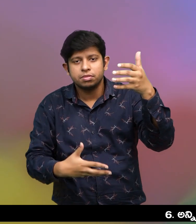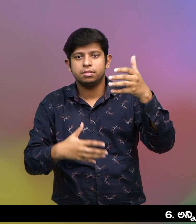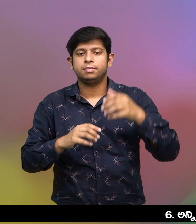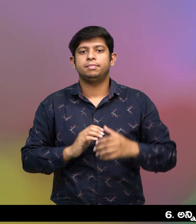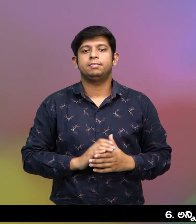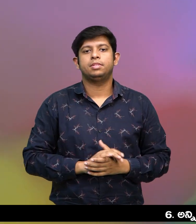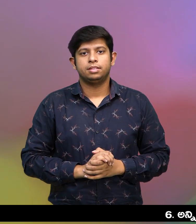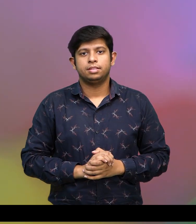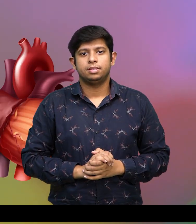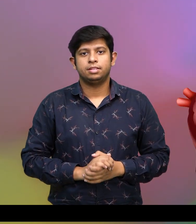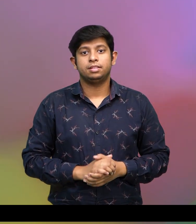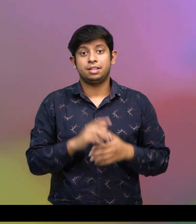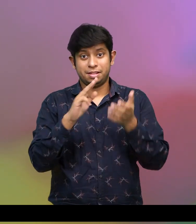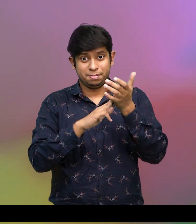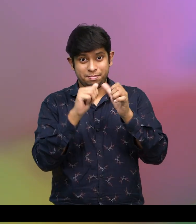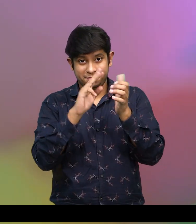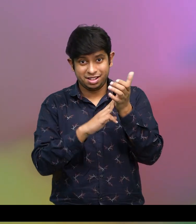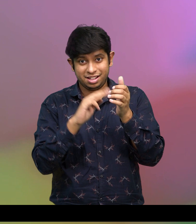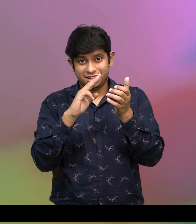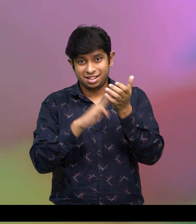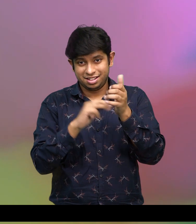వస్తాయి. క్షీరదాలు.